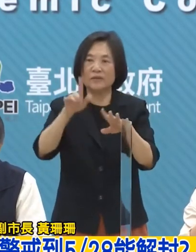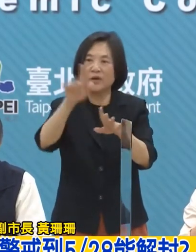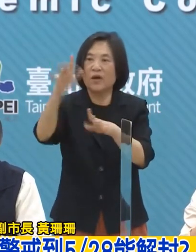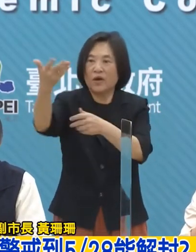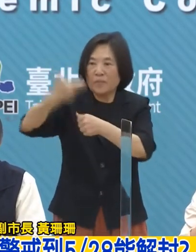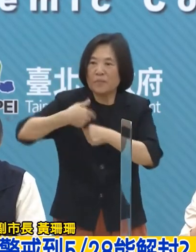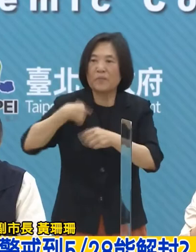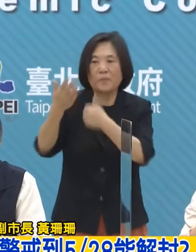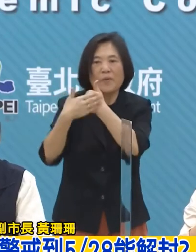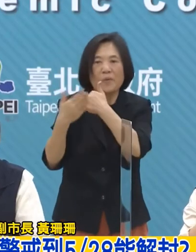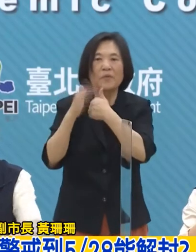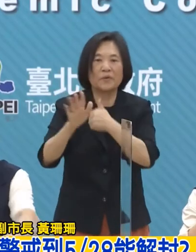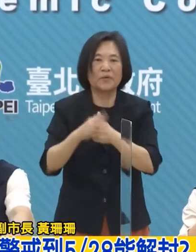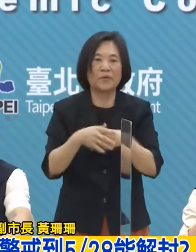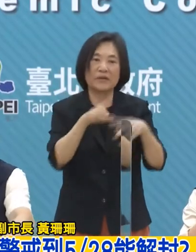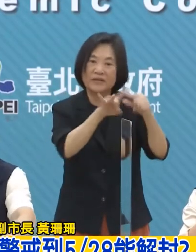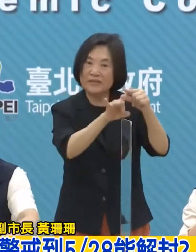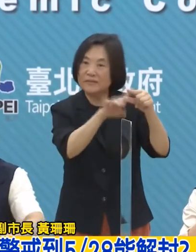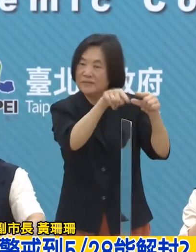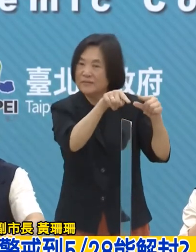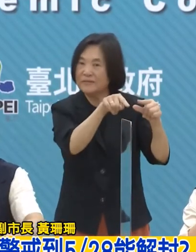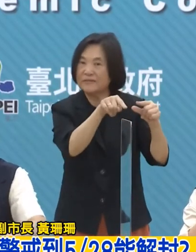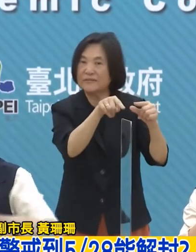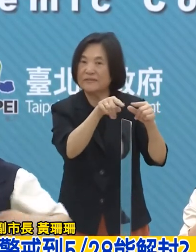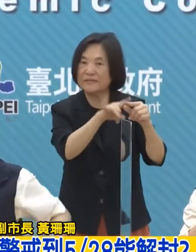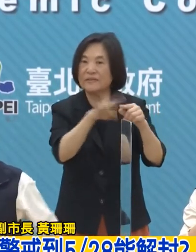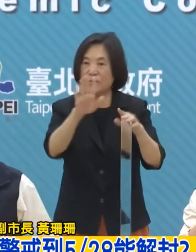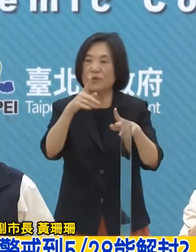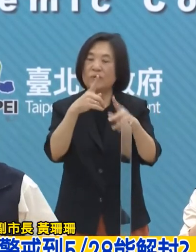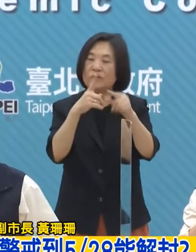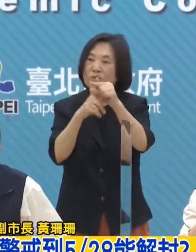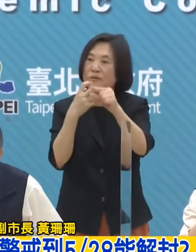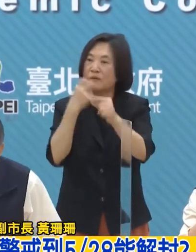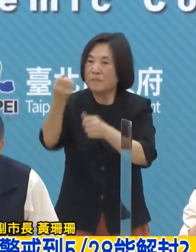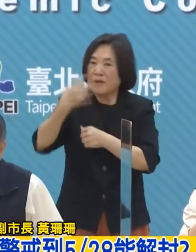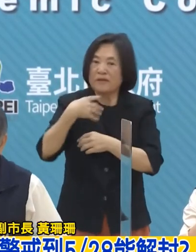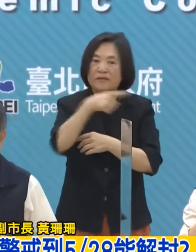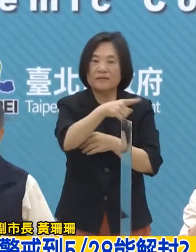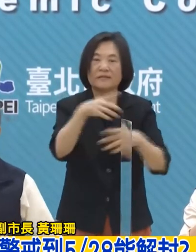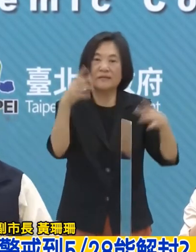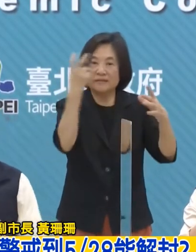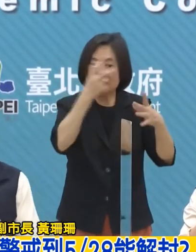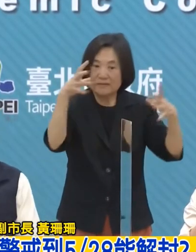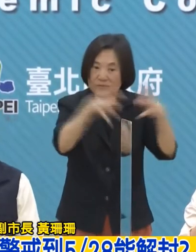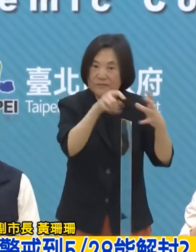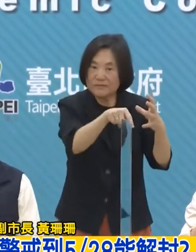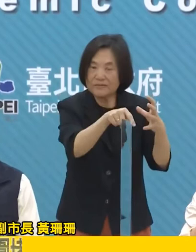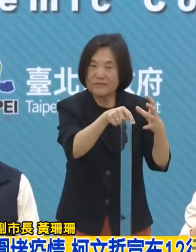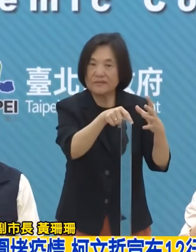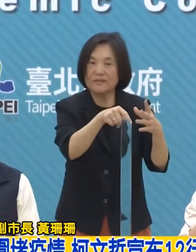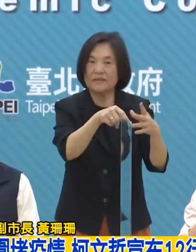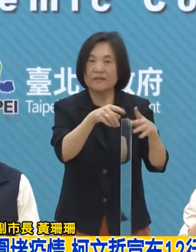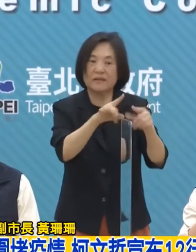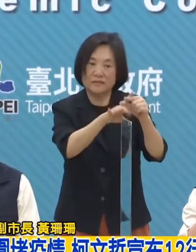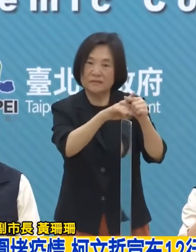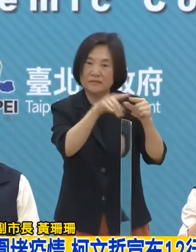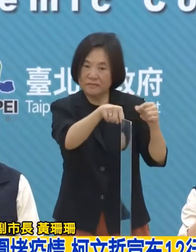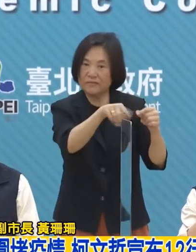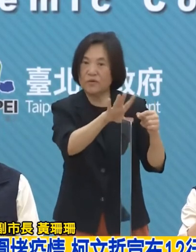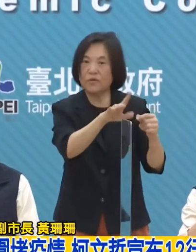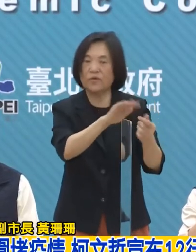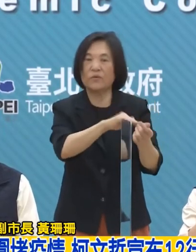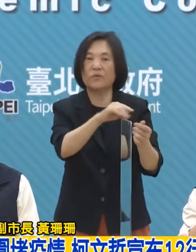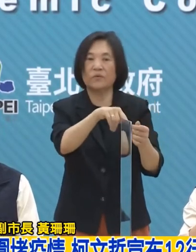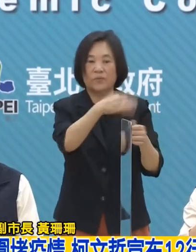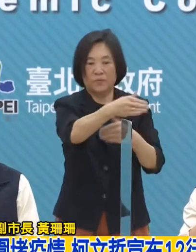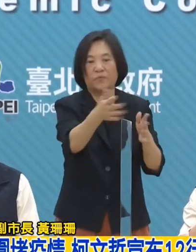能。那台中的部分就是有一些中央提供的集中检疫所，因为北部的已经满了，所以他就会开设台中的集中检疫所的